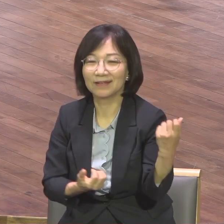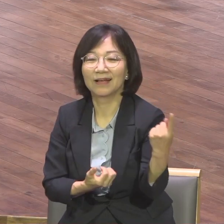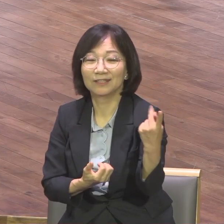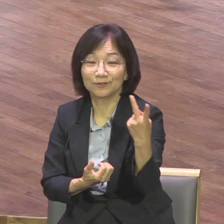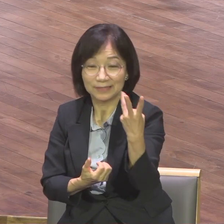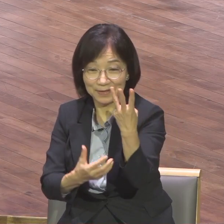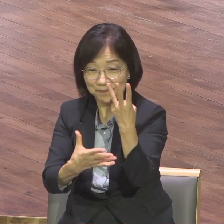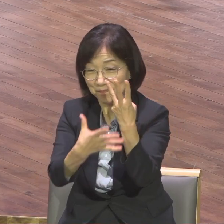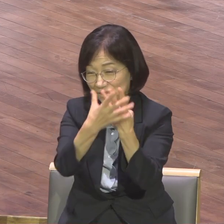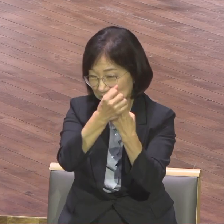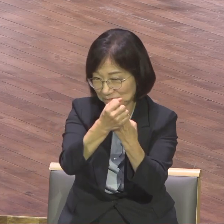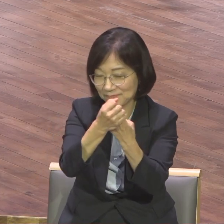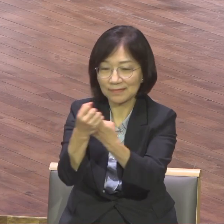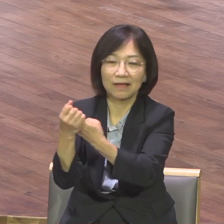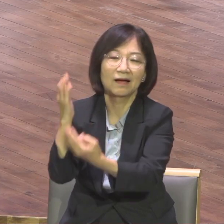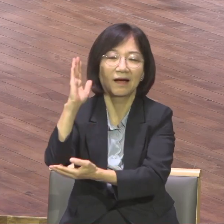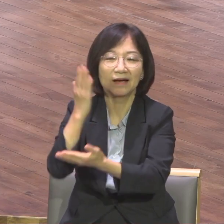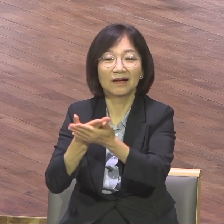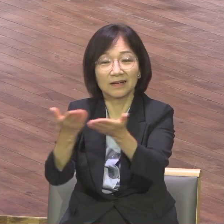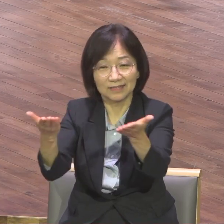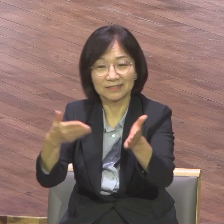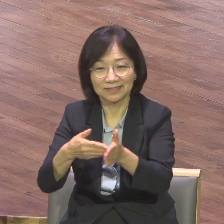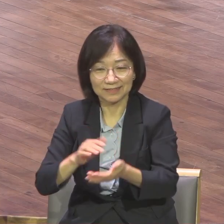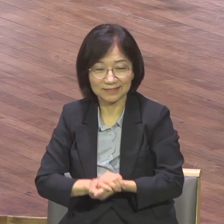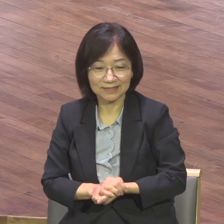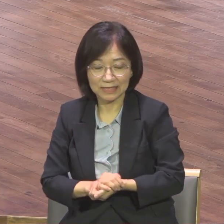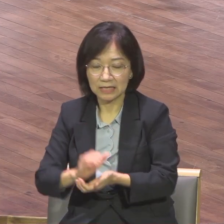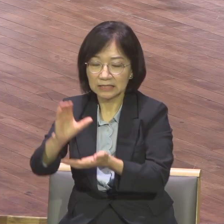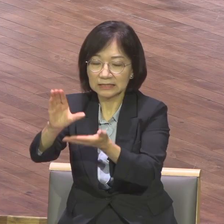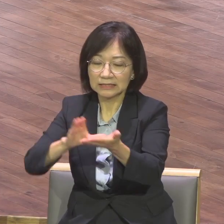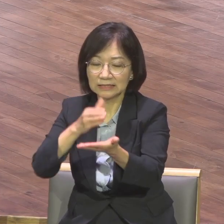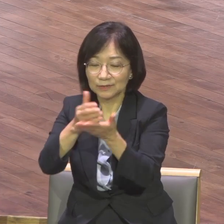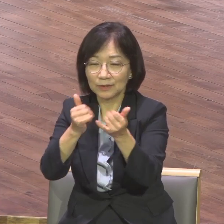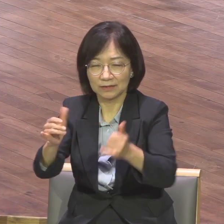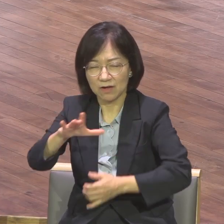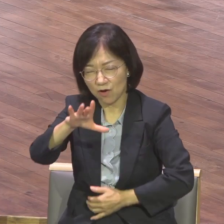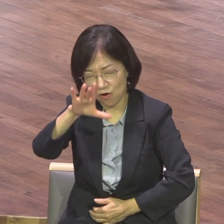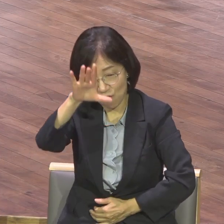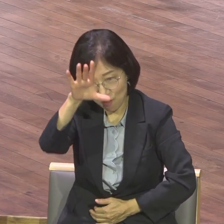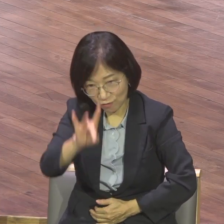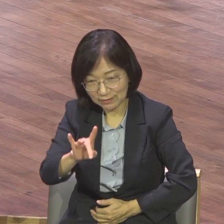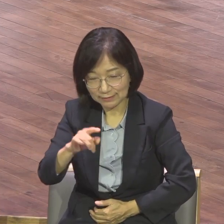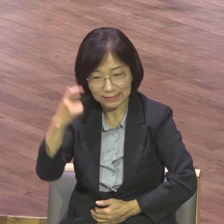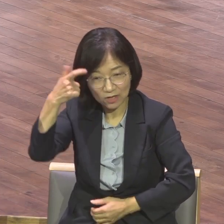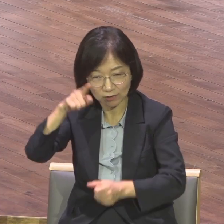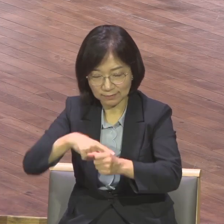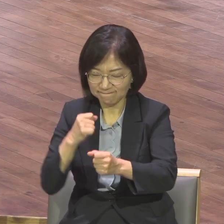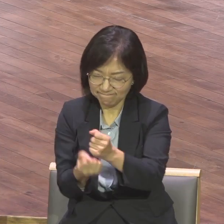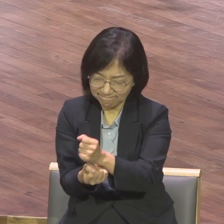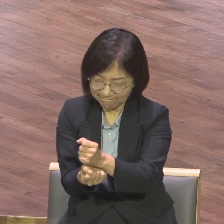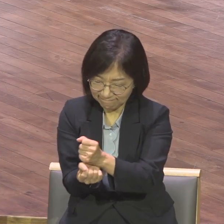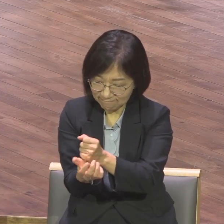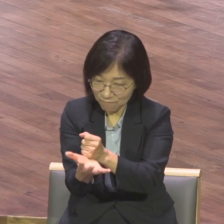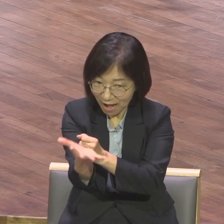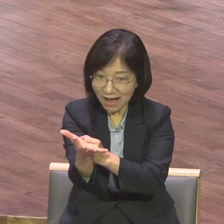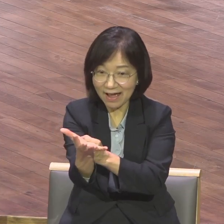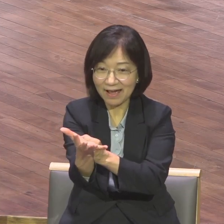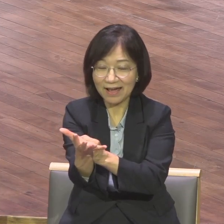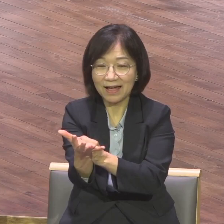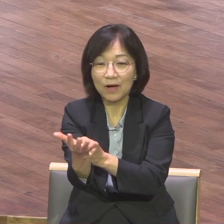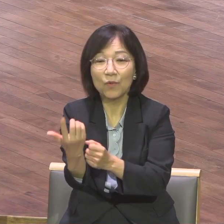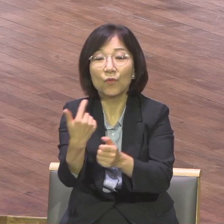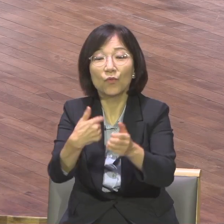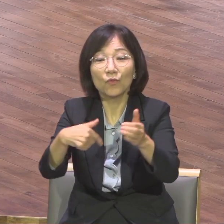우리가 이방의 빛으로 그리스도인다운 그리스도인으로 영적 영향 입히기 위해서는 사도 바울처럼